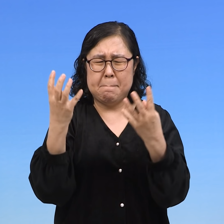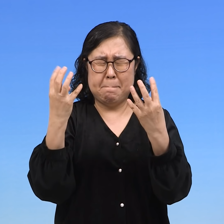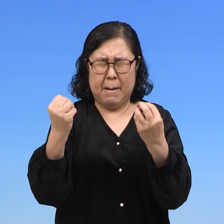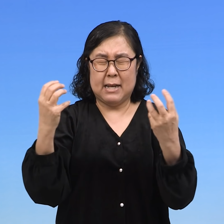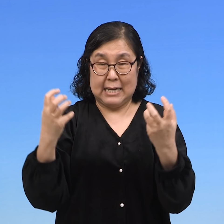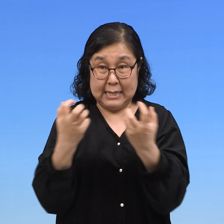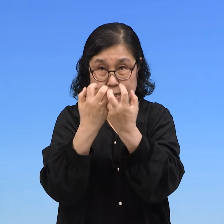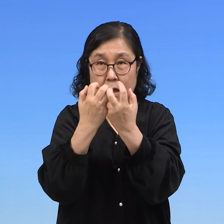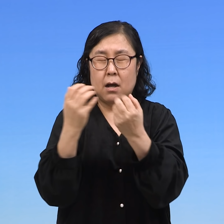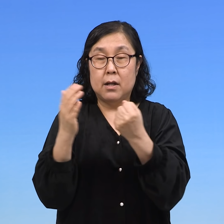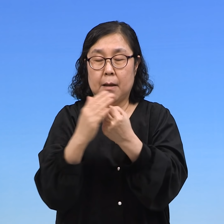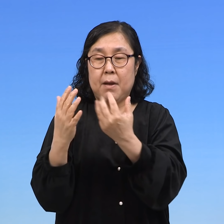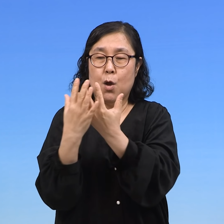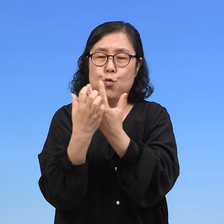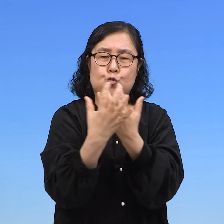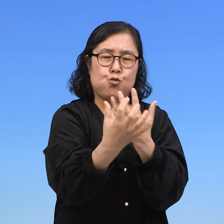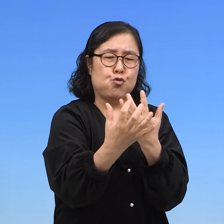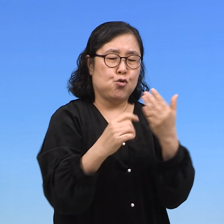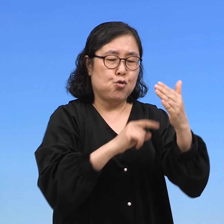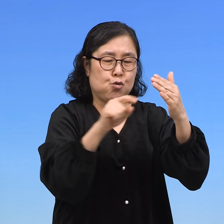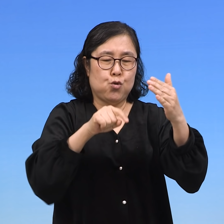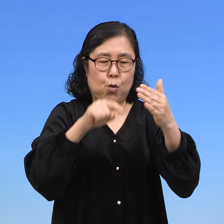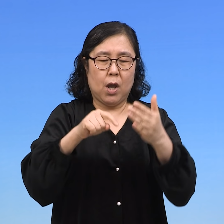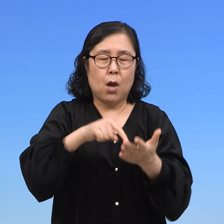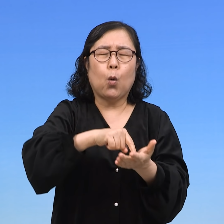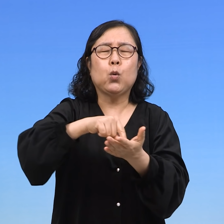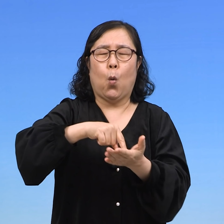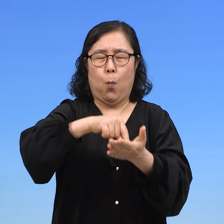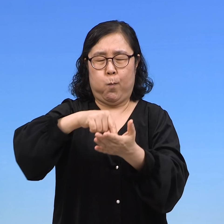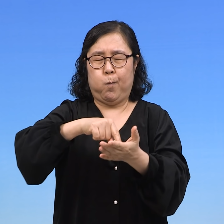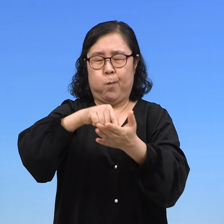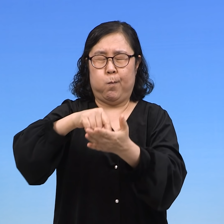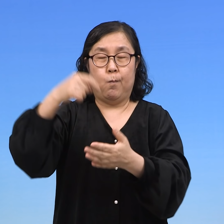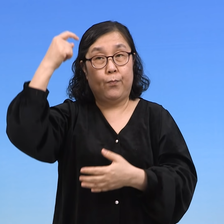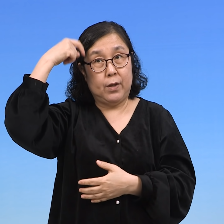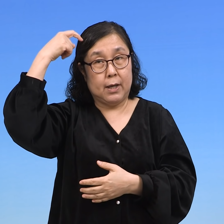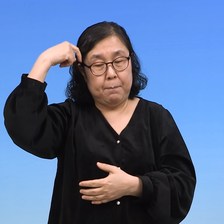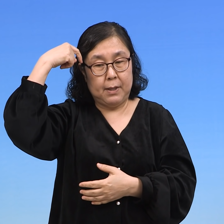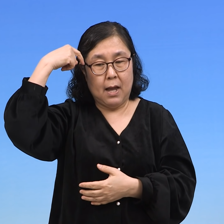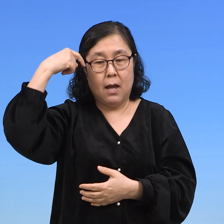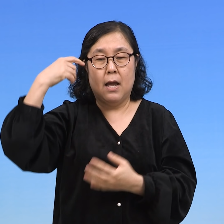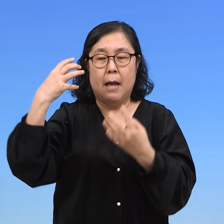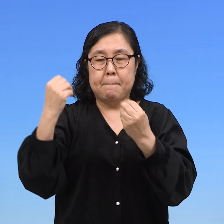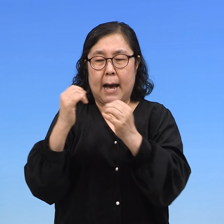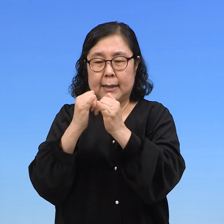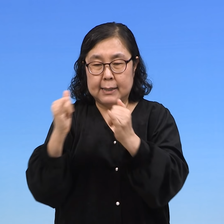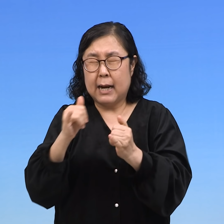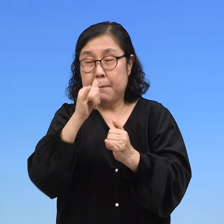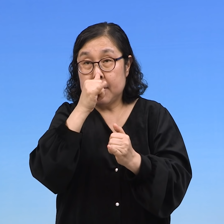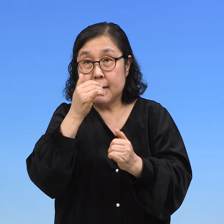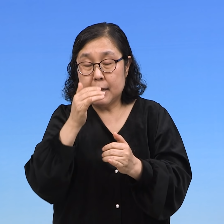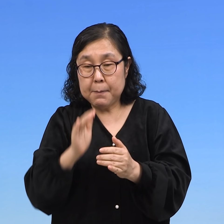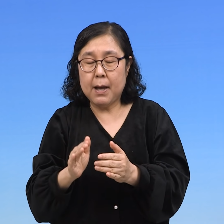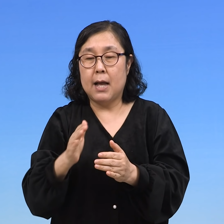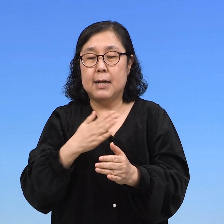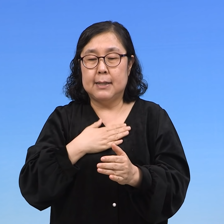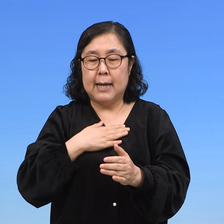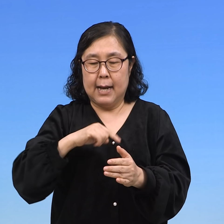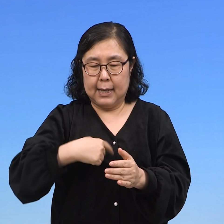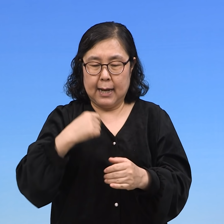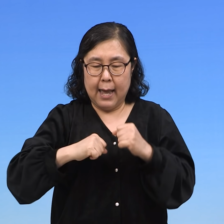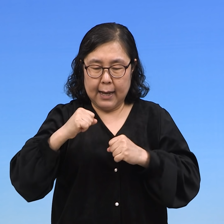수많은 사람들이 자기를 애워싸고 있지만 그러나 자기가 하는 그 일을 모함하고 또